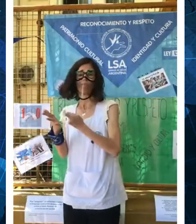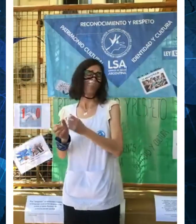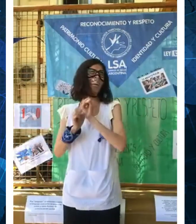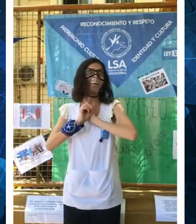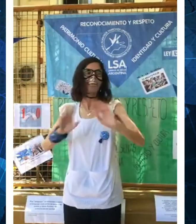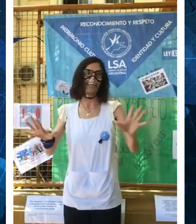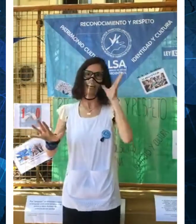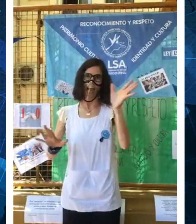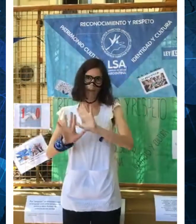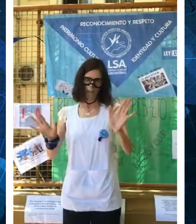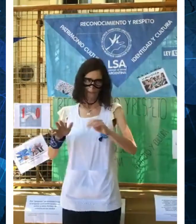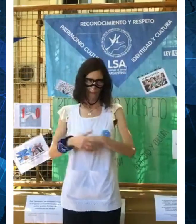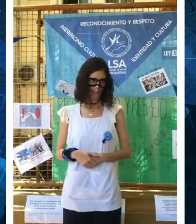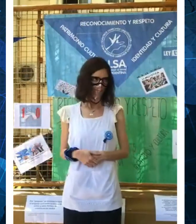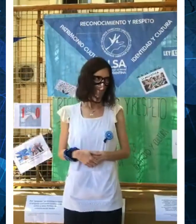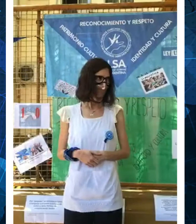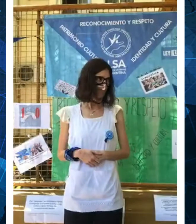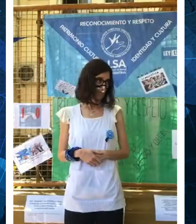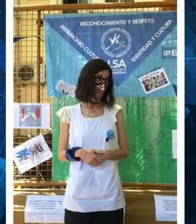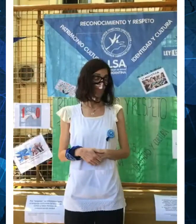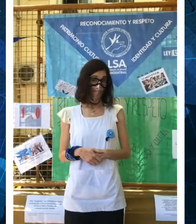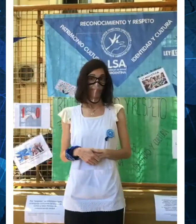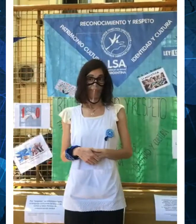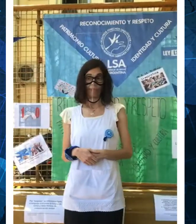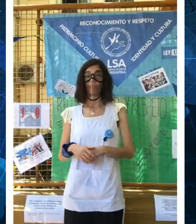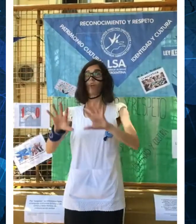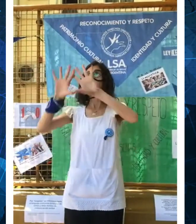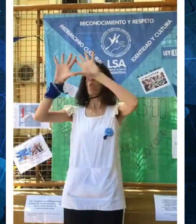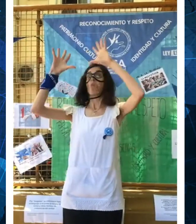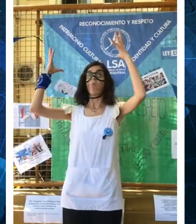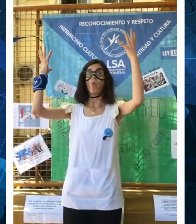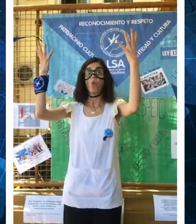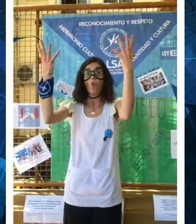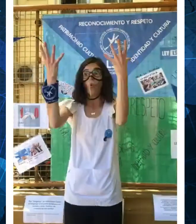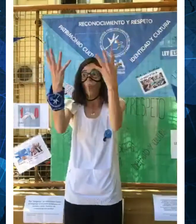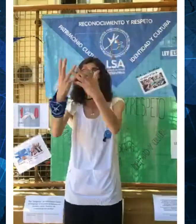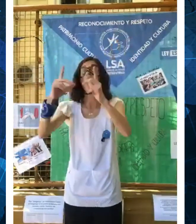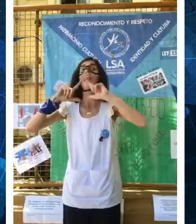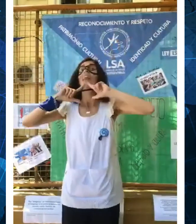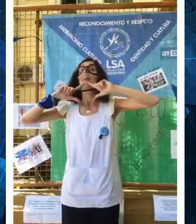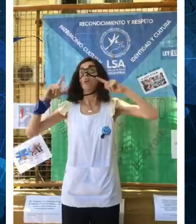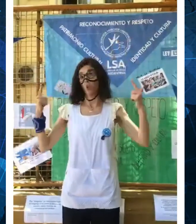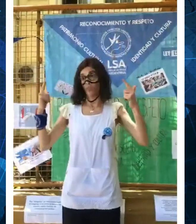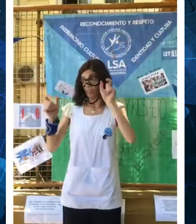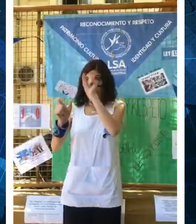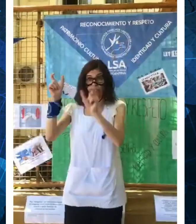Es nuestro derecho y nuestro derecho ha sido gravemente violado.